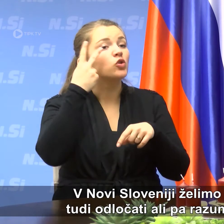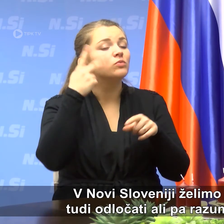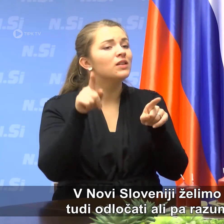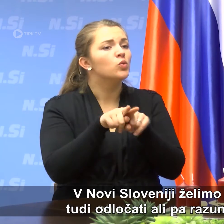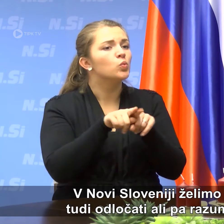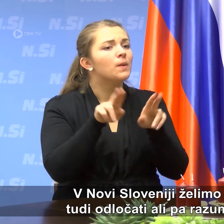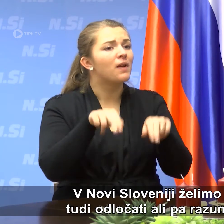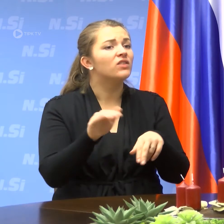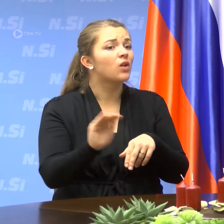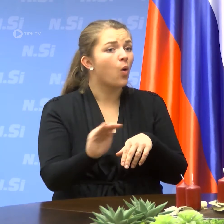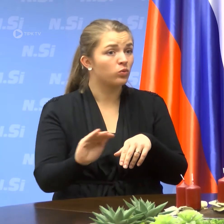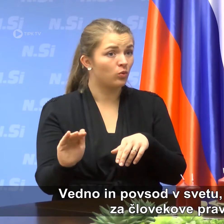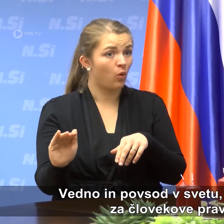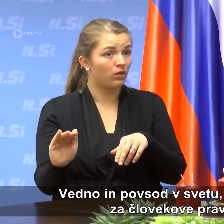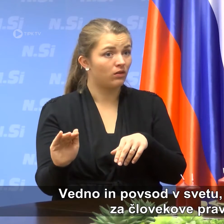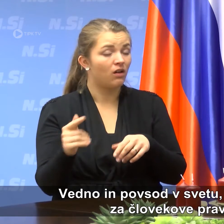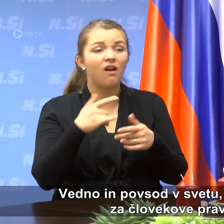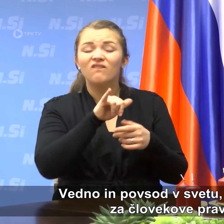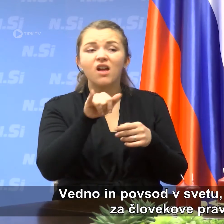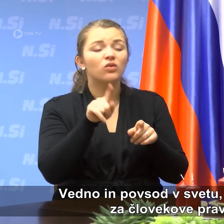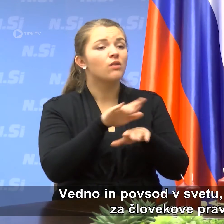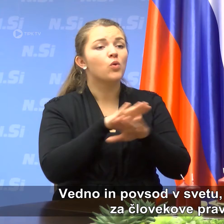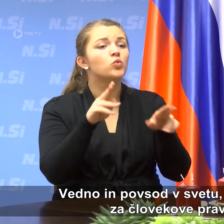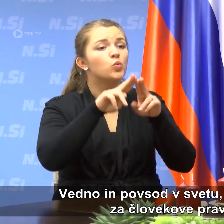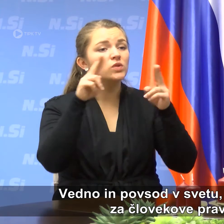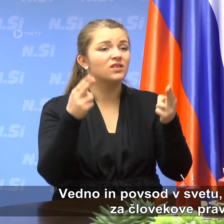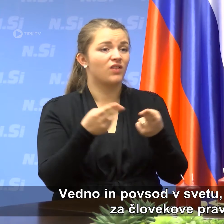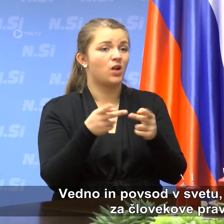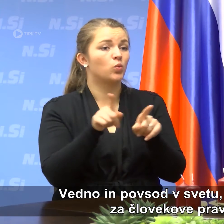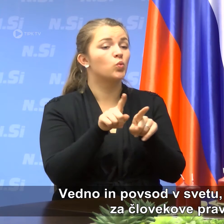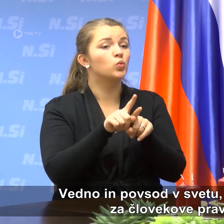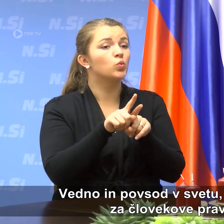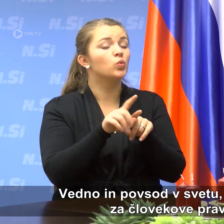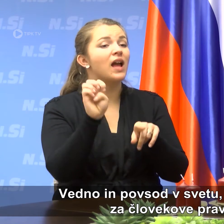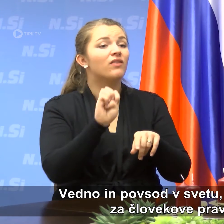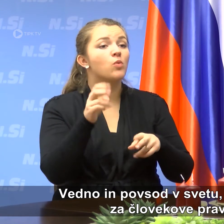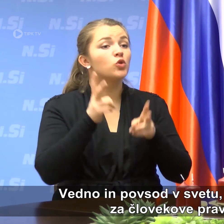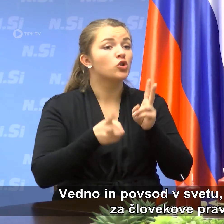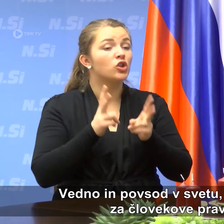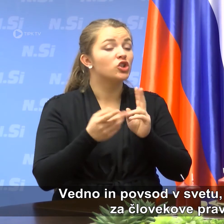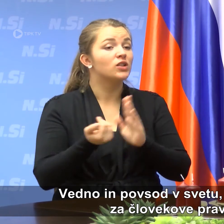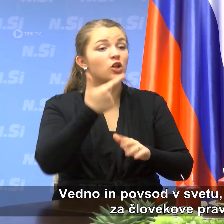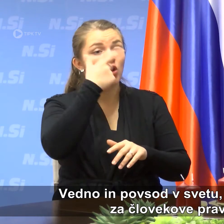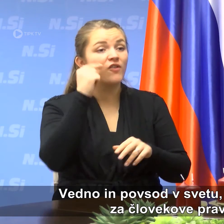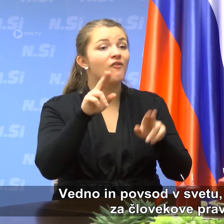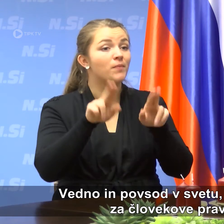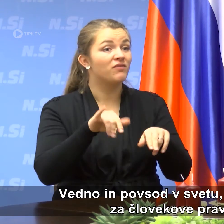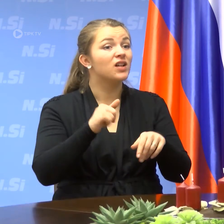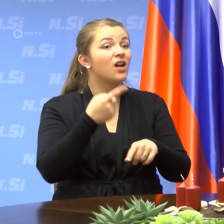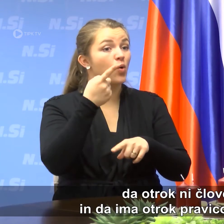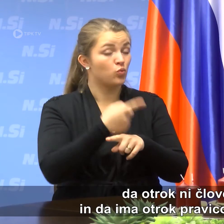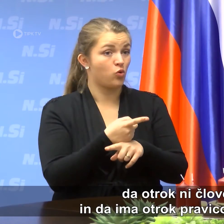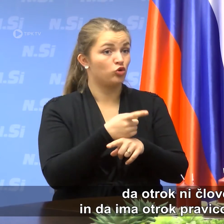tudi pravice otrok. Vedno in povsod v svetu, tudi Evropsko sodišče za človekove pravice je